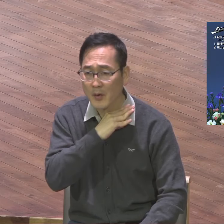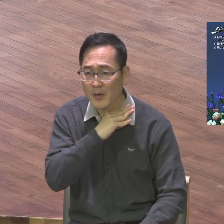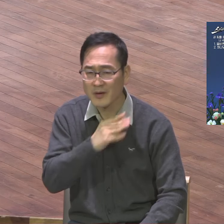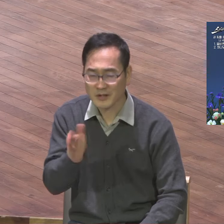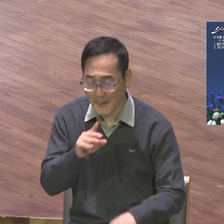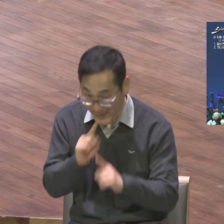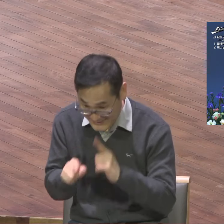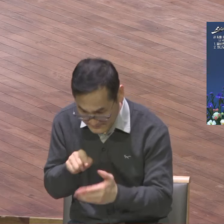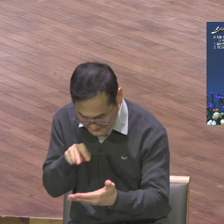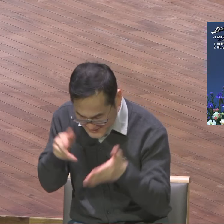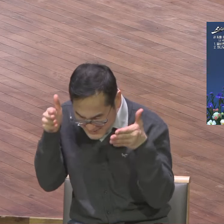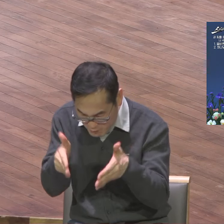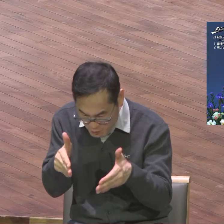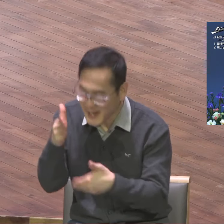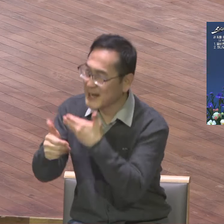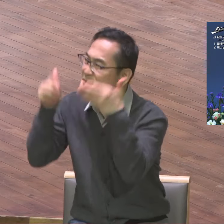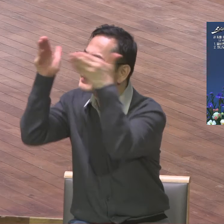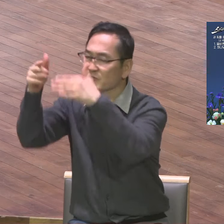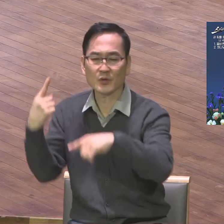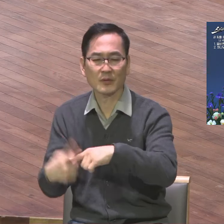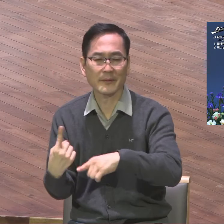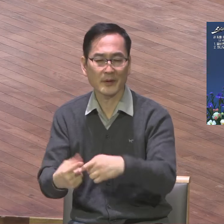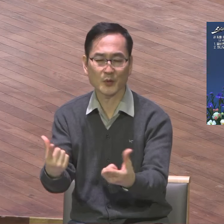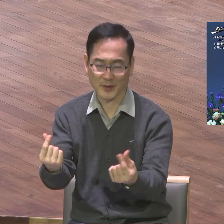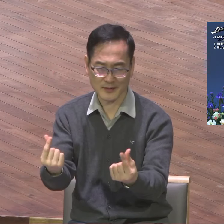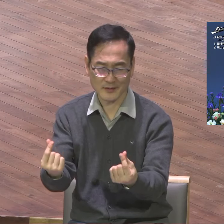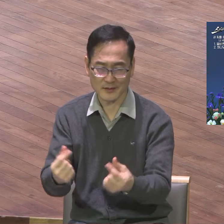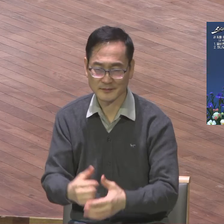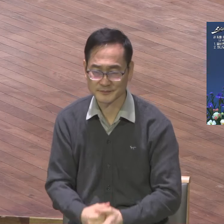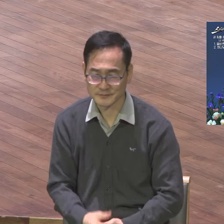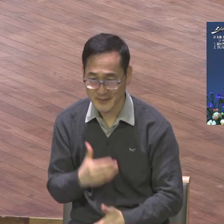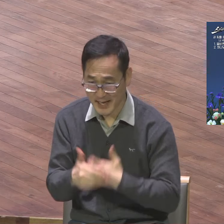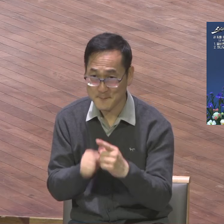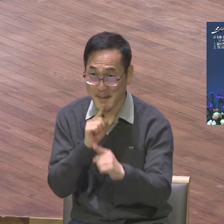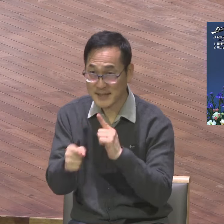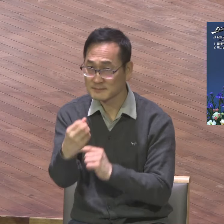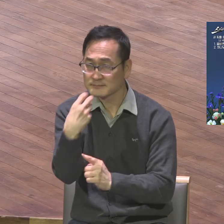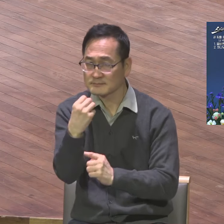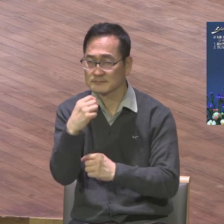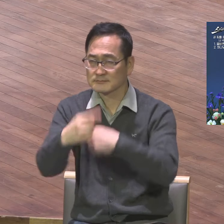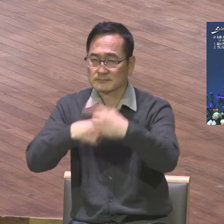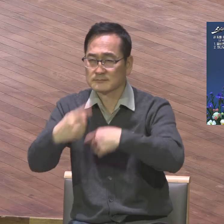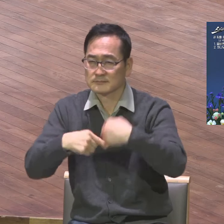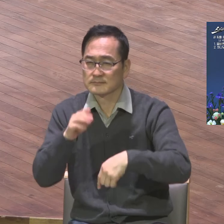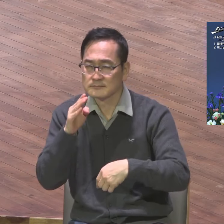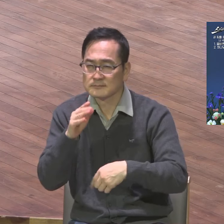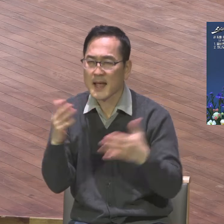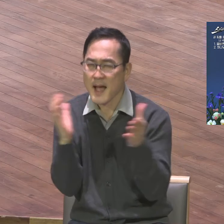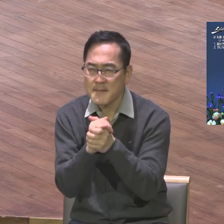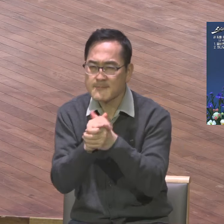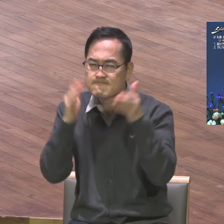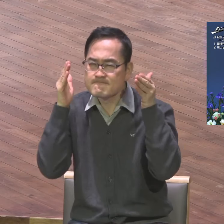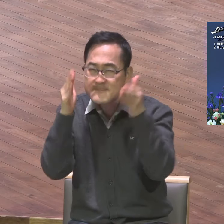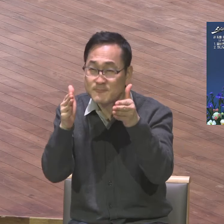고정한다는 거예요. 말씀을 탁 묵상하는 말씀을 굳게 잡는 겁니다. 이게 여호와 앙망하는 거예요. 말씀